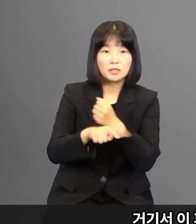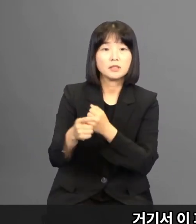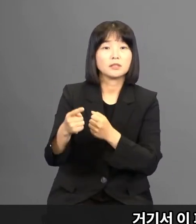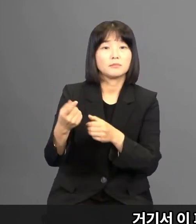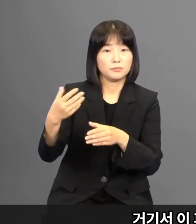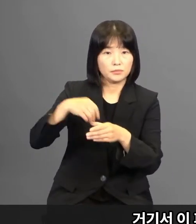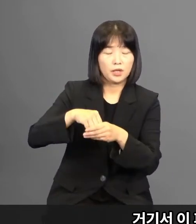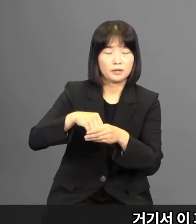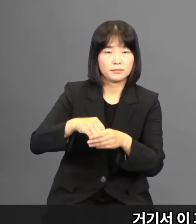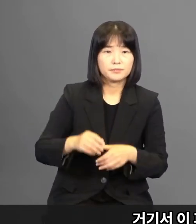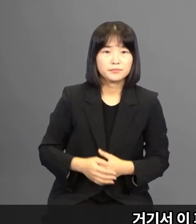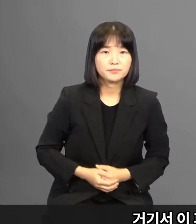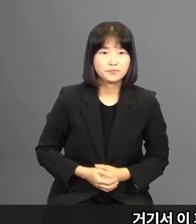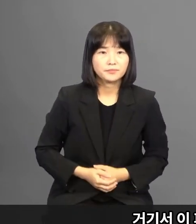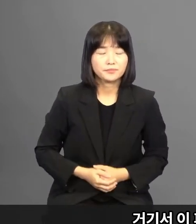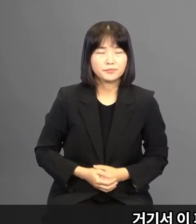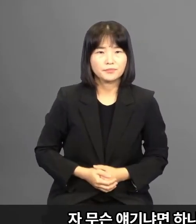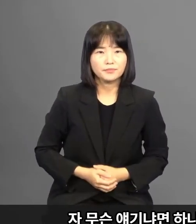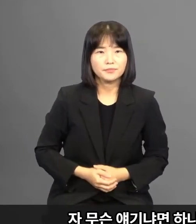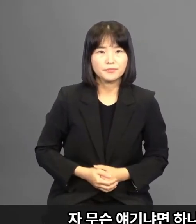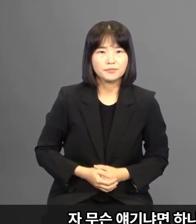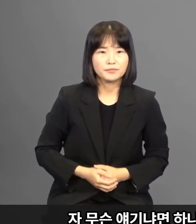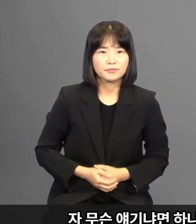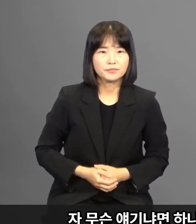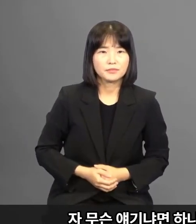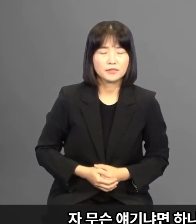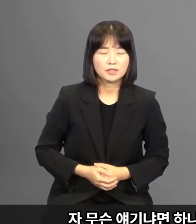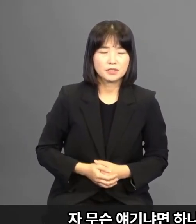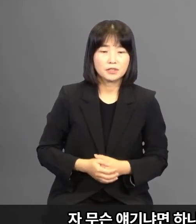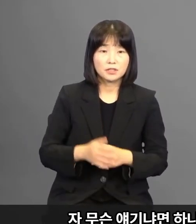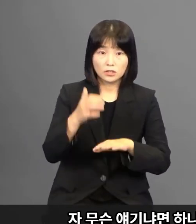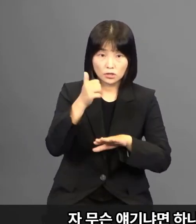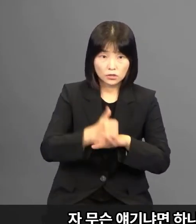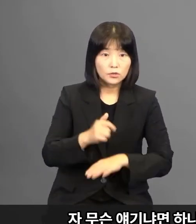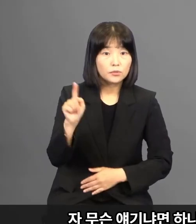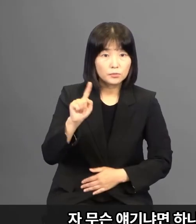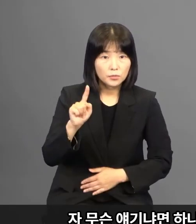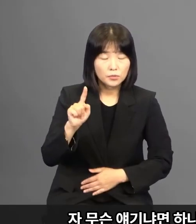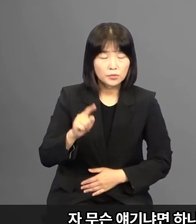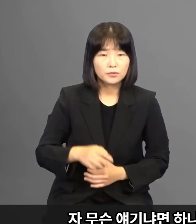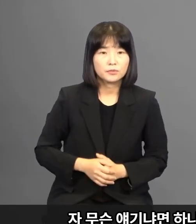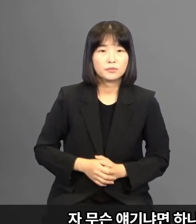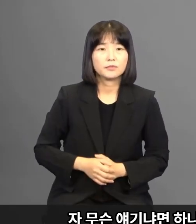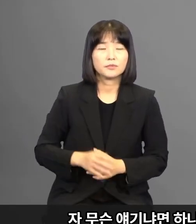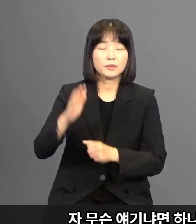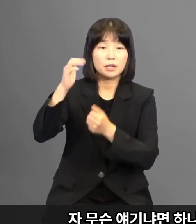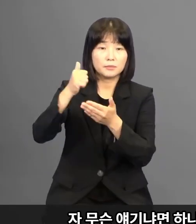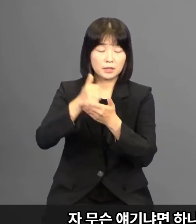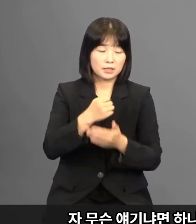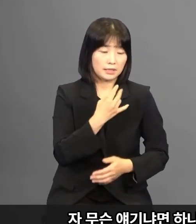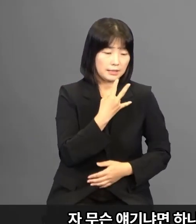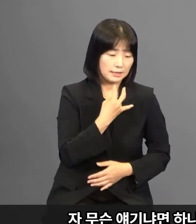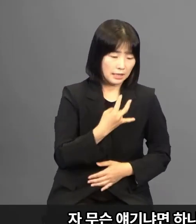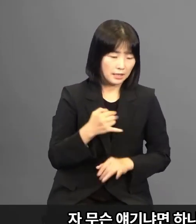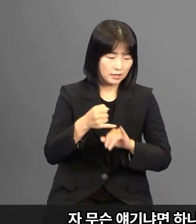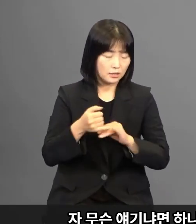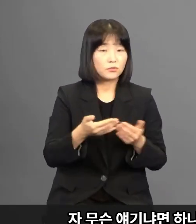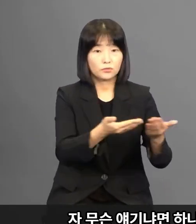거기서 이 피크도가 나오는 것이죠. 자, 무슨 얘기냐면 하나님께서 사라에게 약속하신